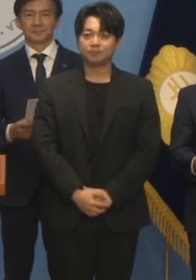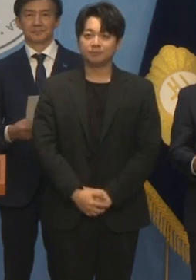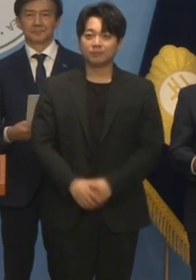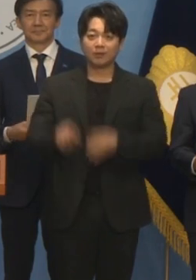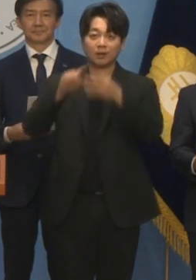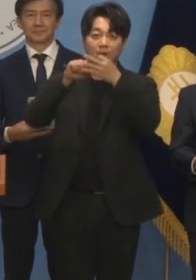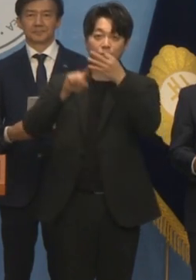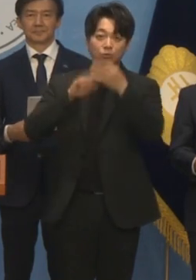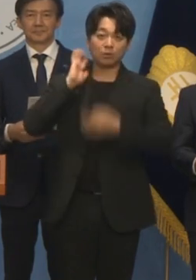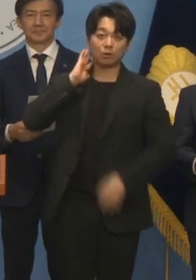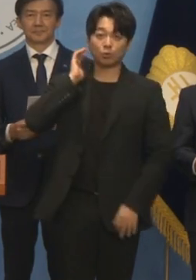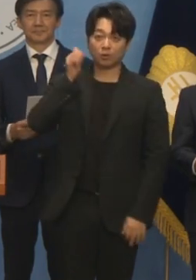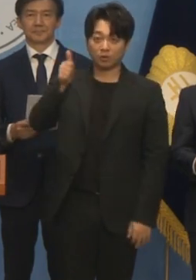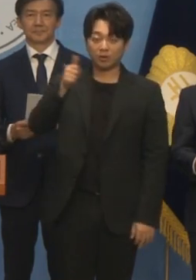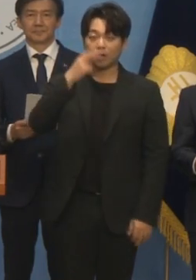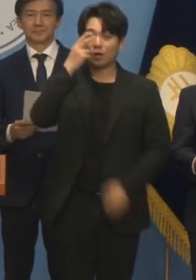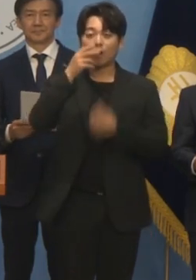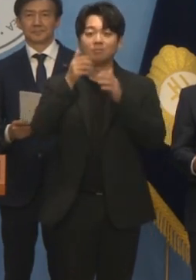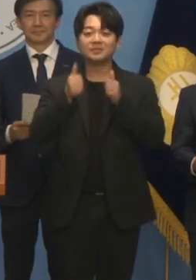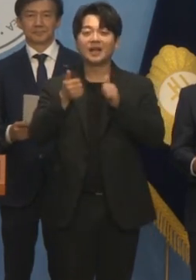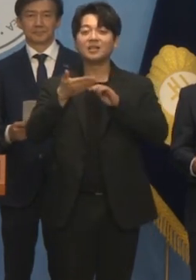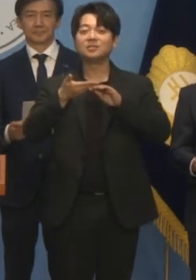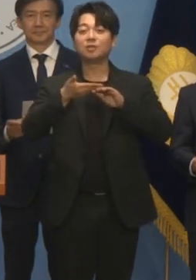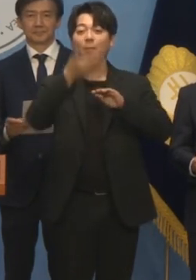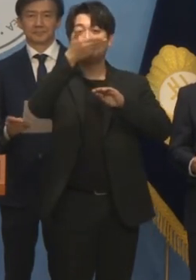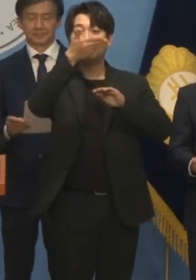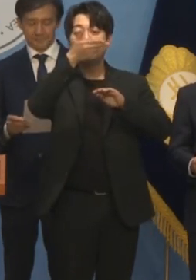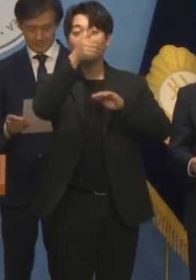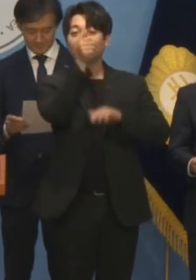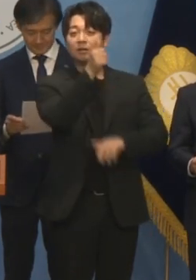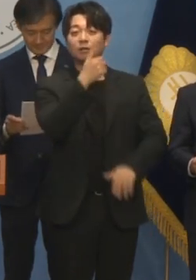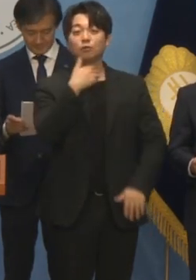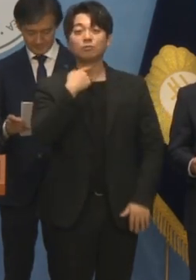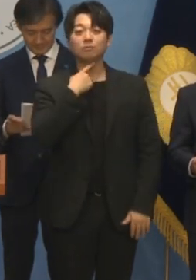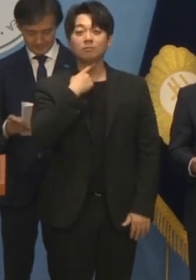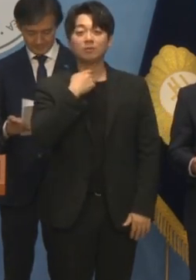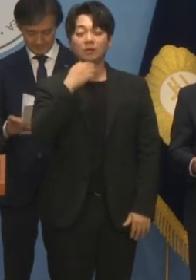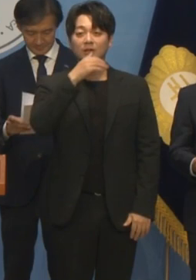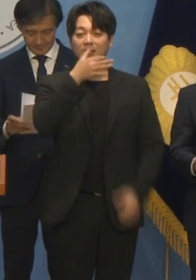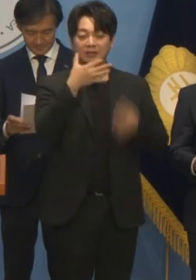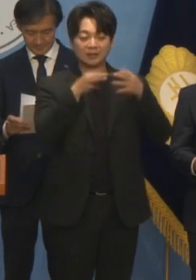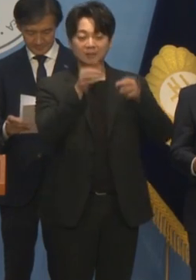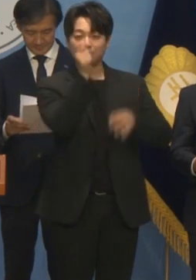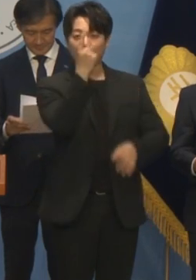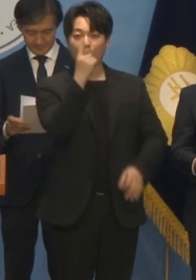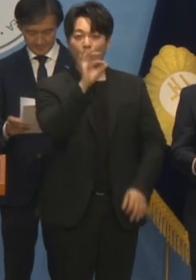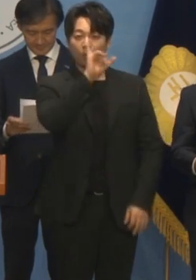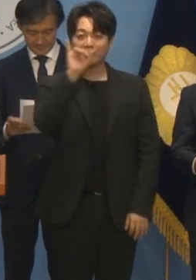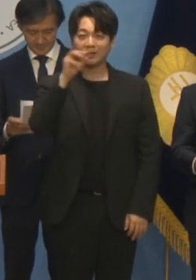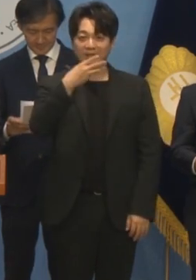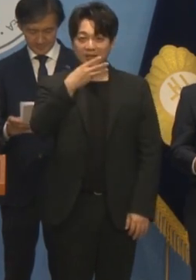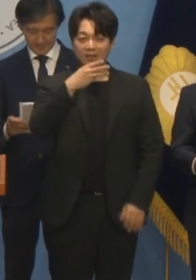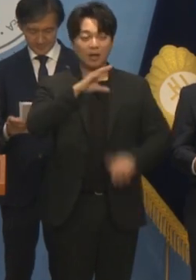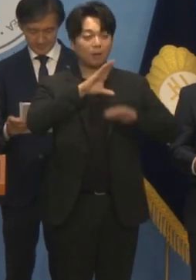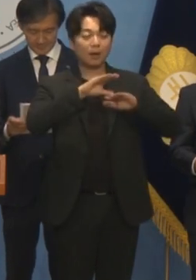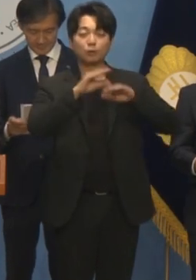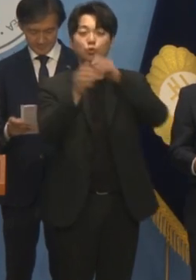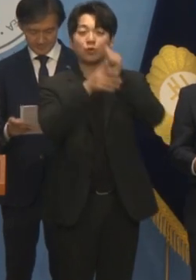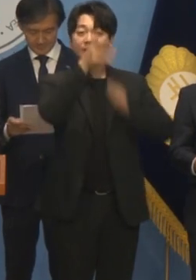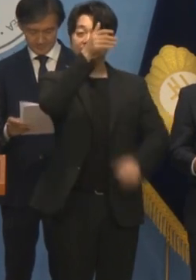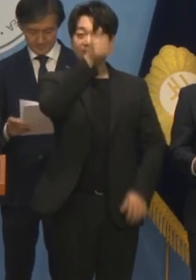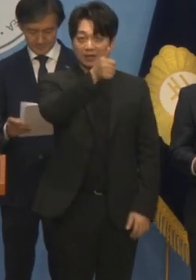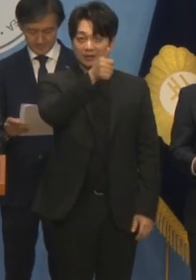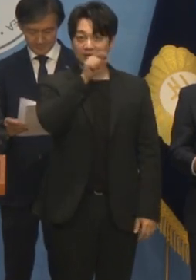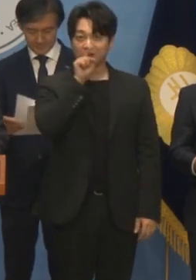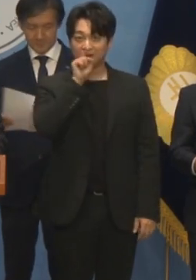윤석열 대통령의 검찰 선배인 검사 출신 김홍일 방송통신위원장이 언론 탄압의